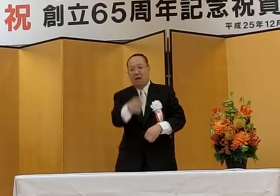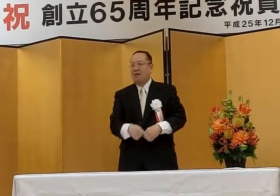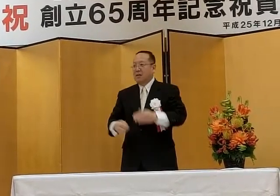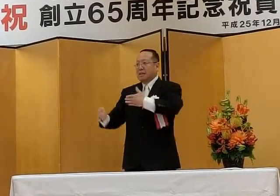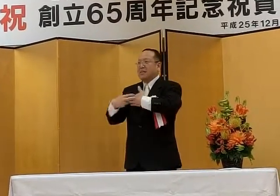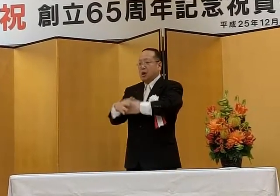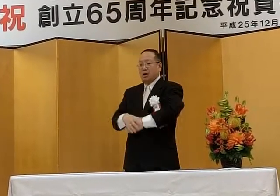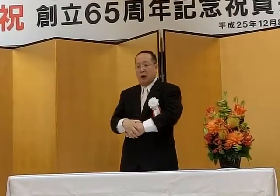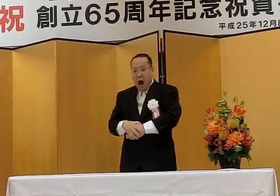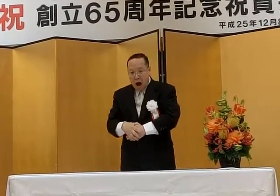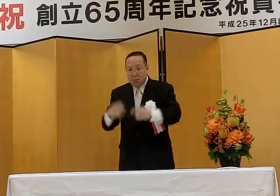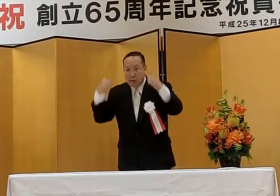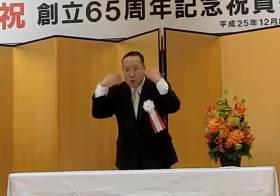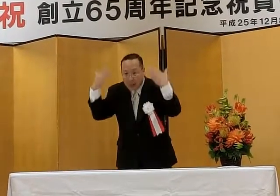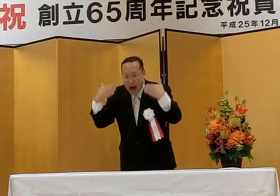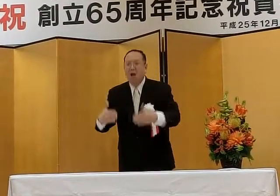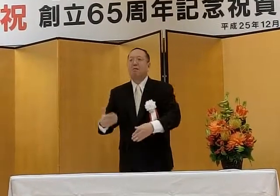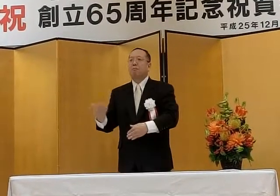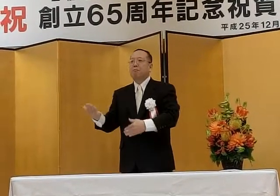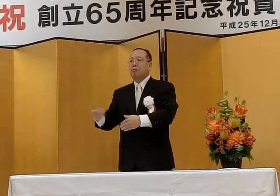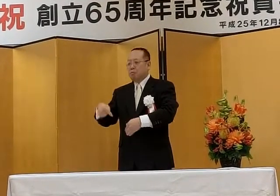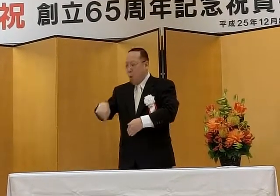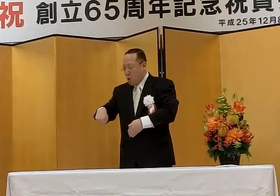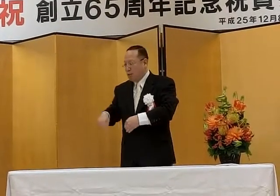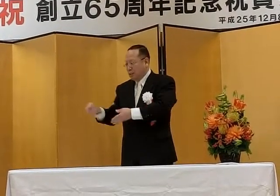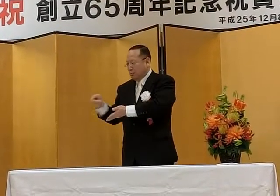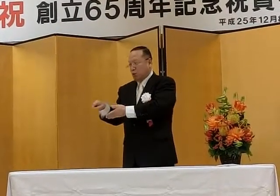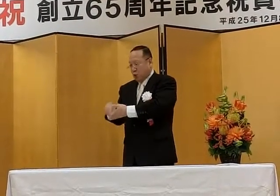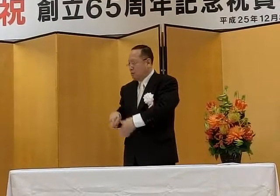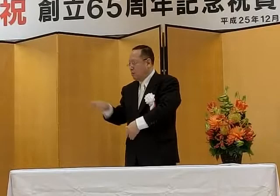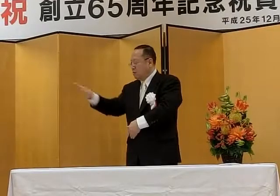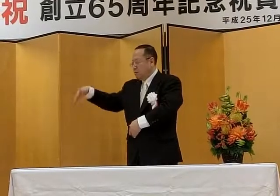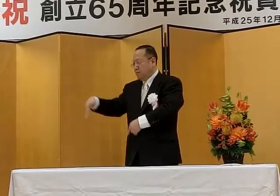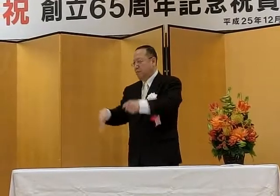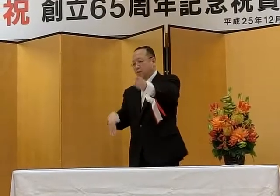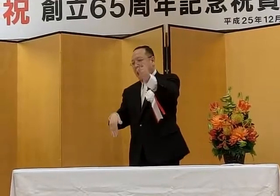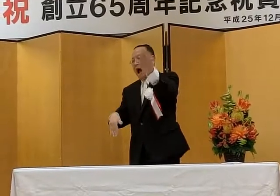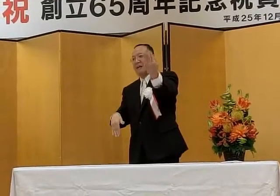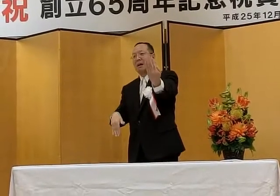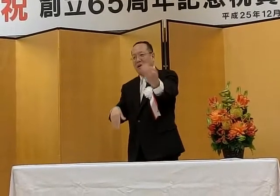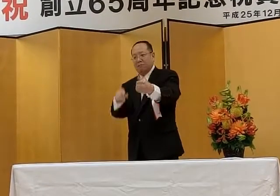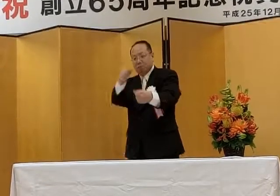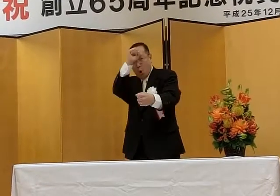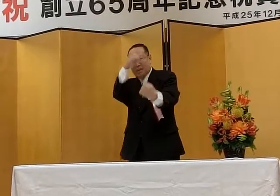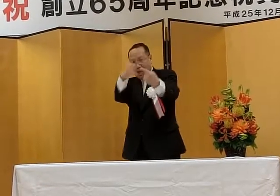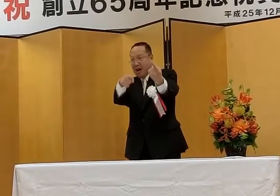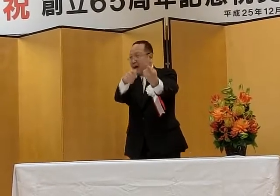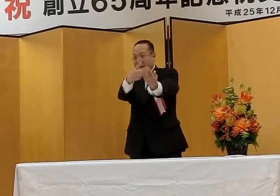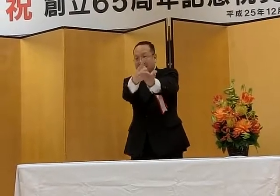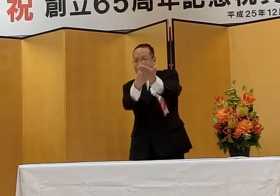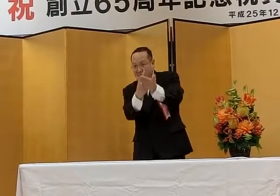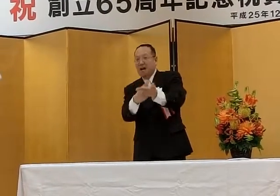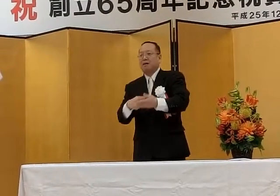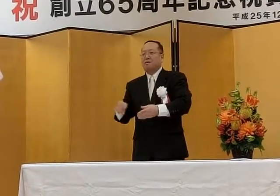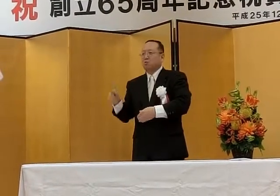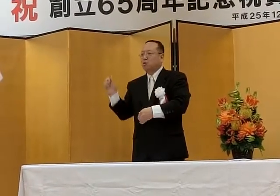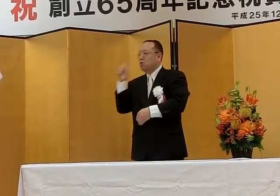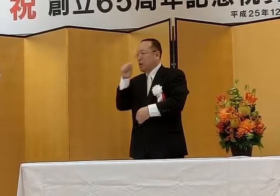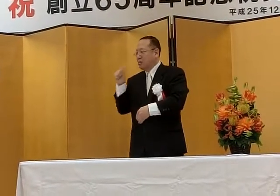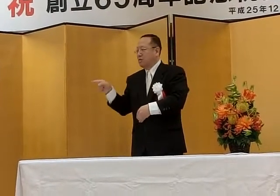自分が病気で行って診察を受ける場合、あ、聞こえないんですねということで、聞こえない患者が来たら